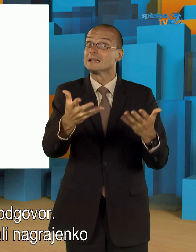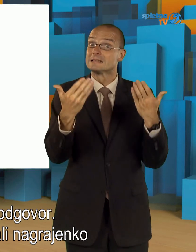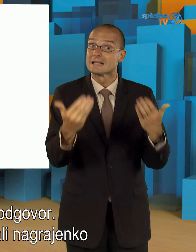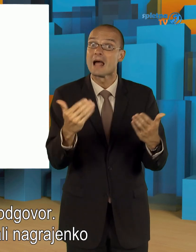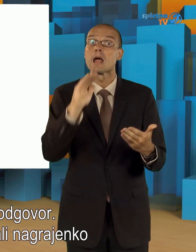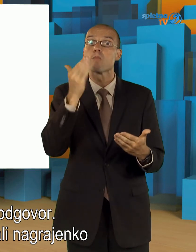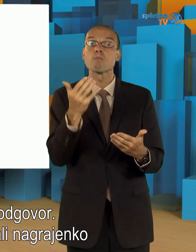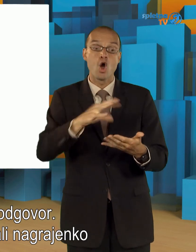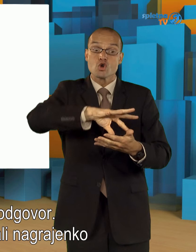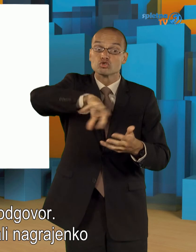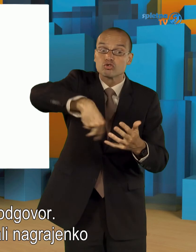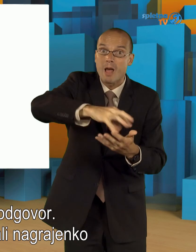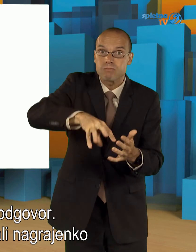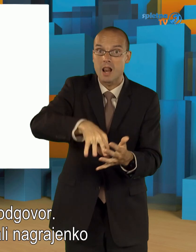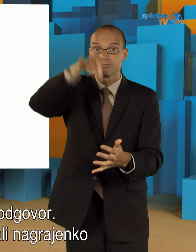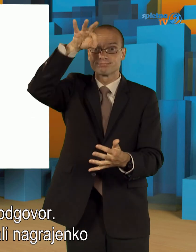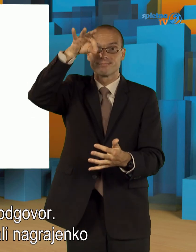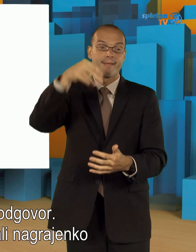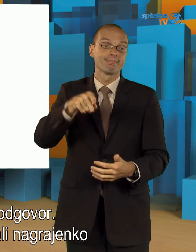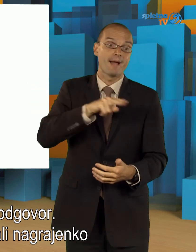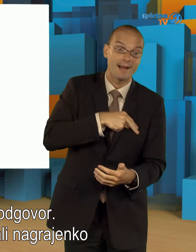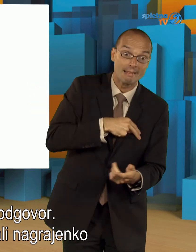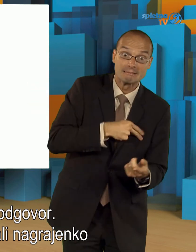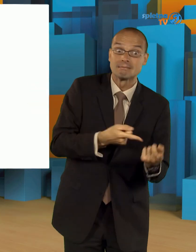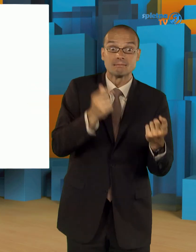Zdaj pa bomo izžrebali nagrajenko ali nagrajenca.